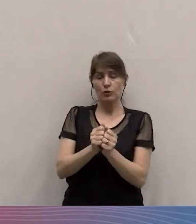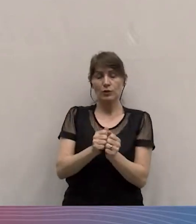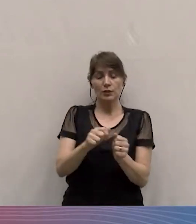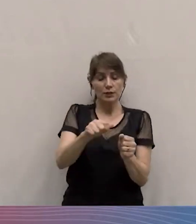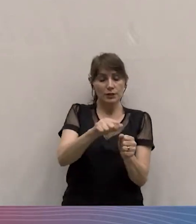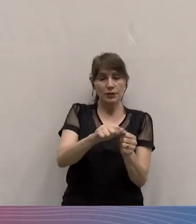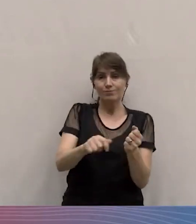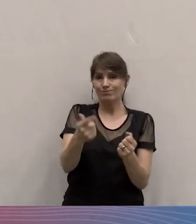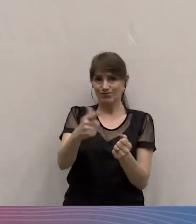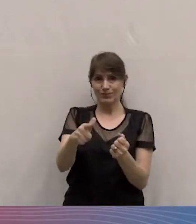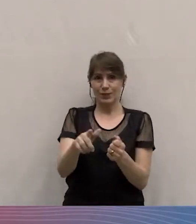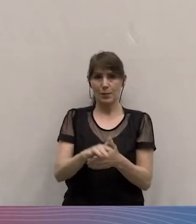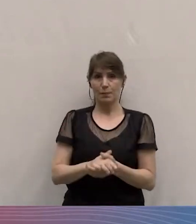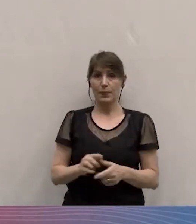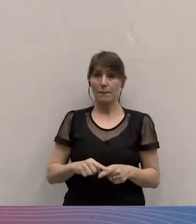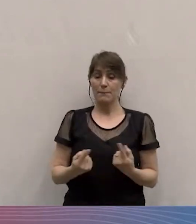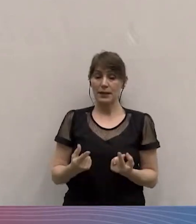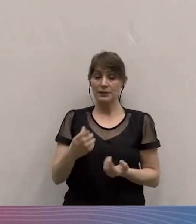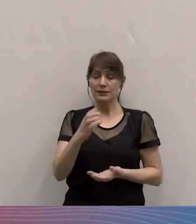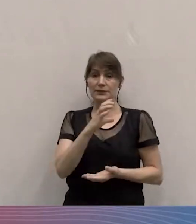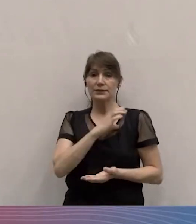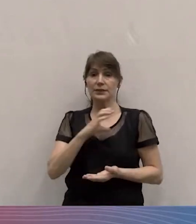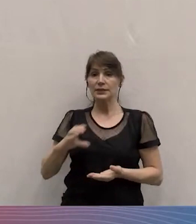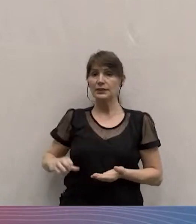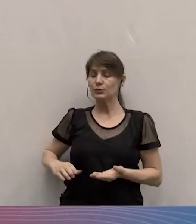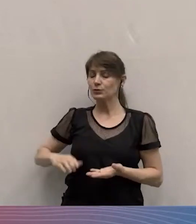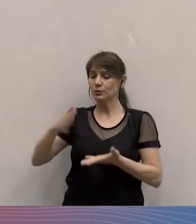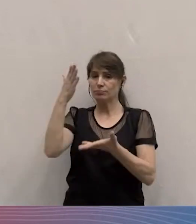Mas quando veio Cristo, irmão, acabou essa barreira.